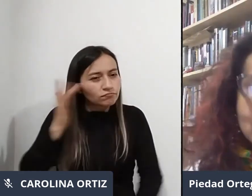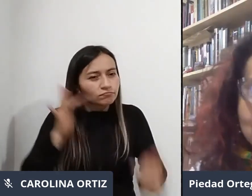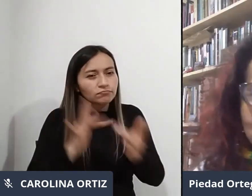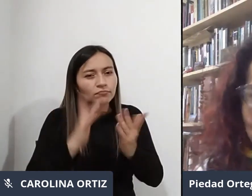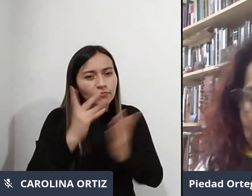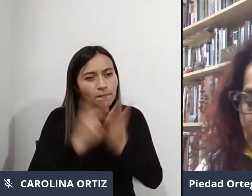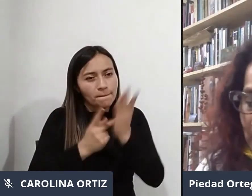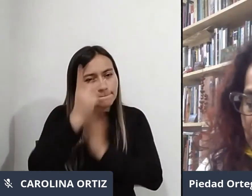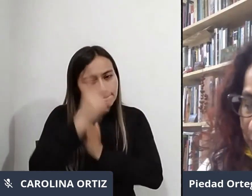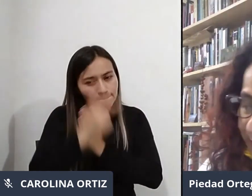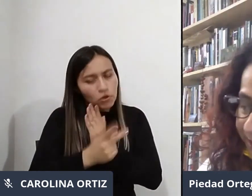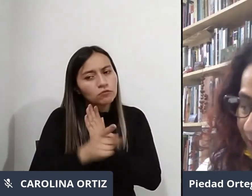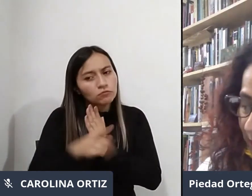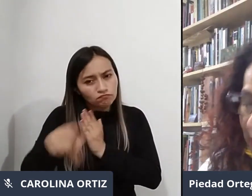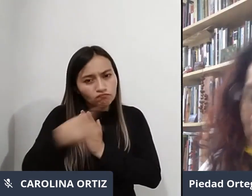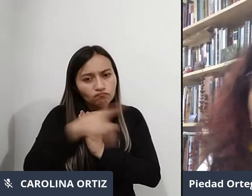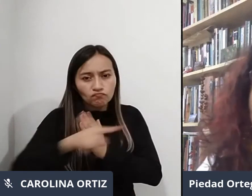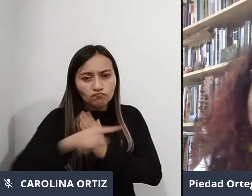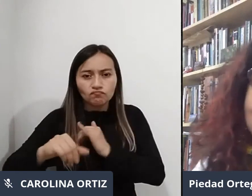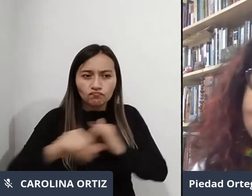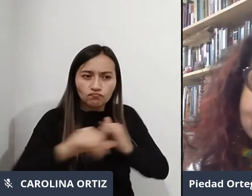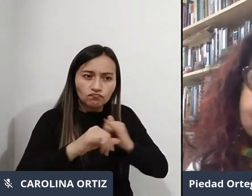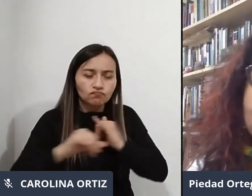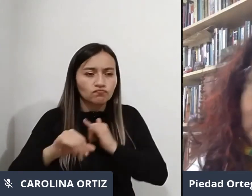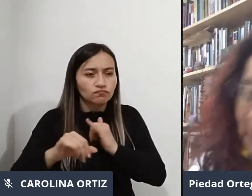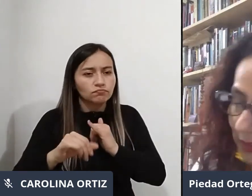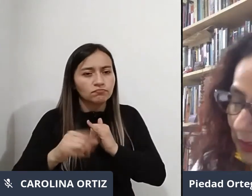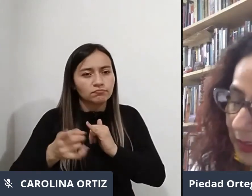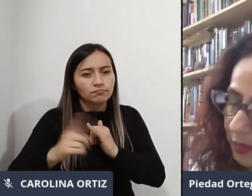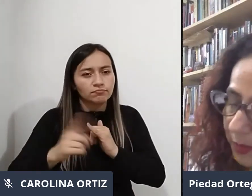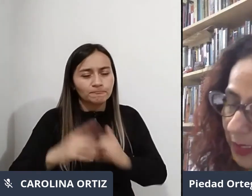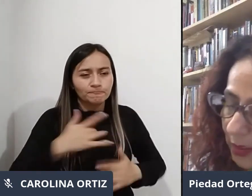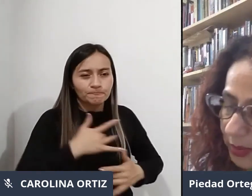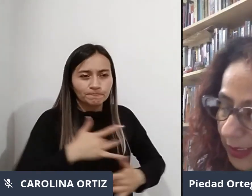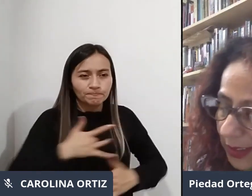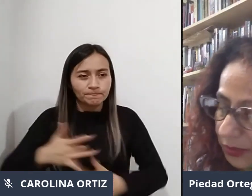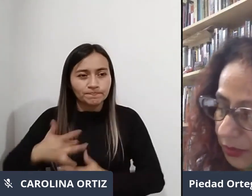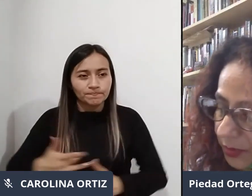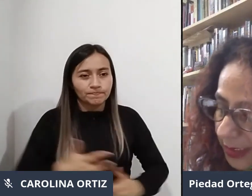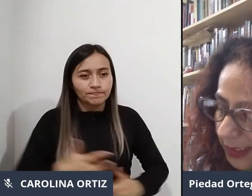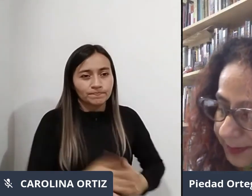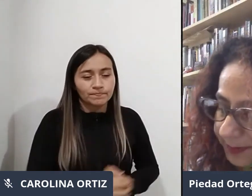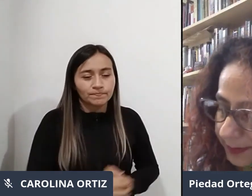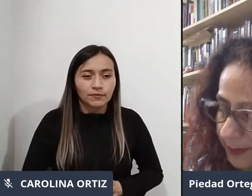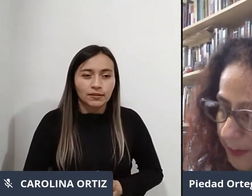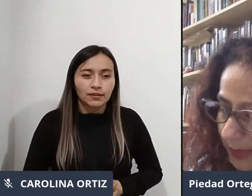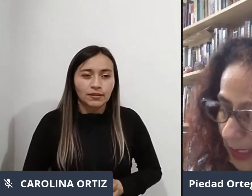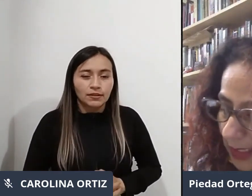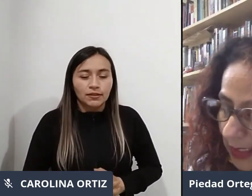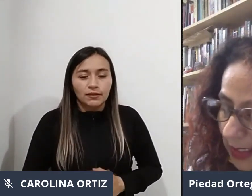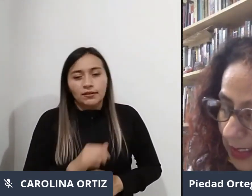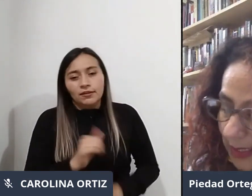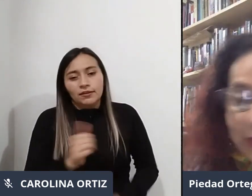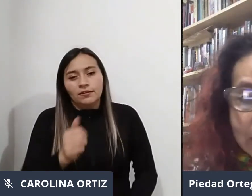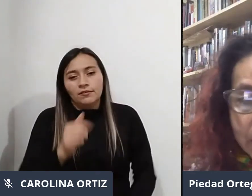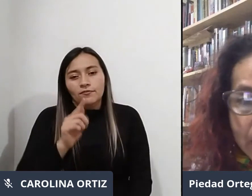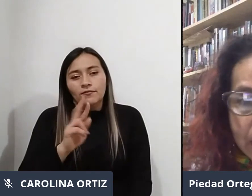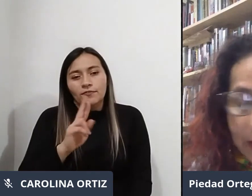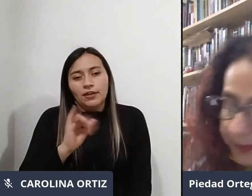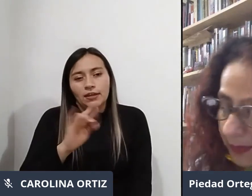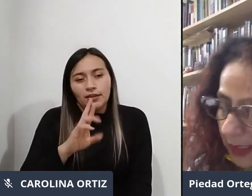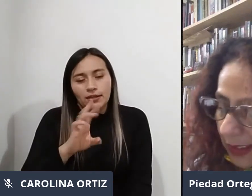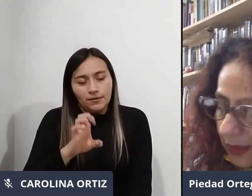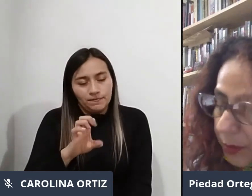comunes y solidarios. Y con Freire, en el libro Pedagogía de la Autonomía, dice